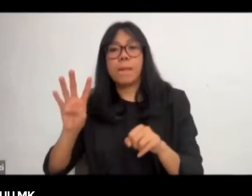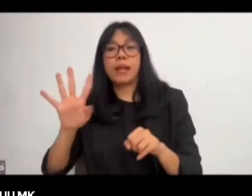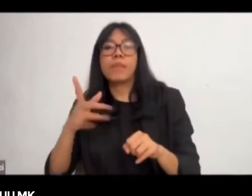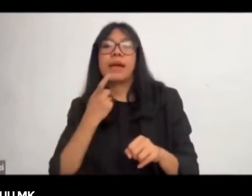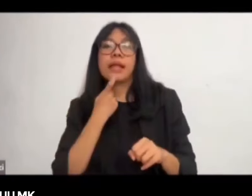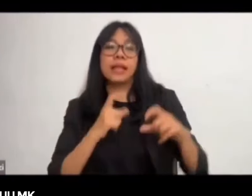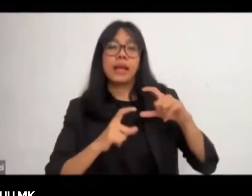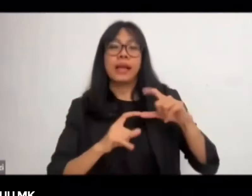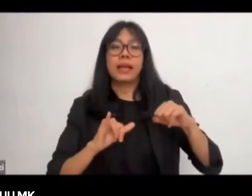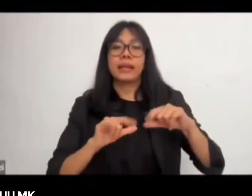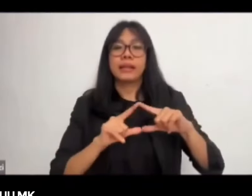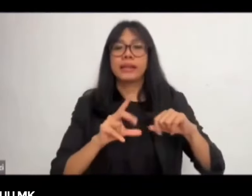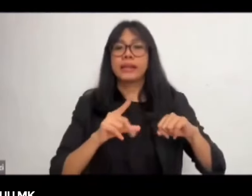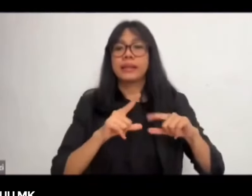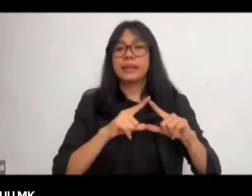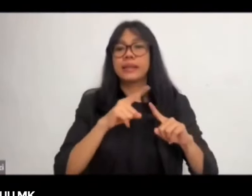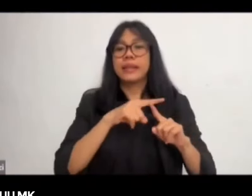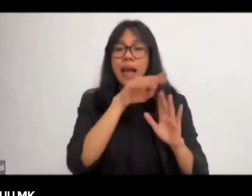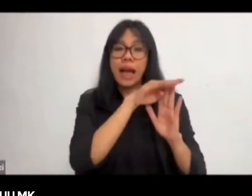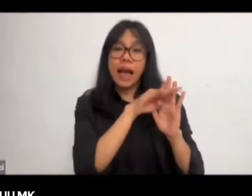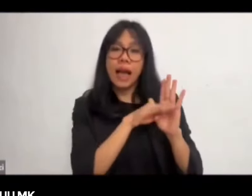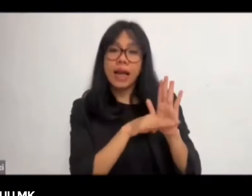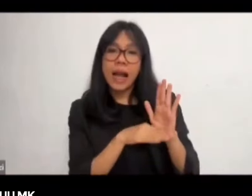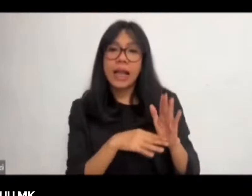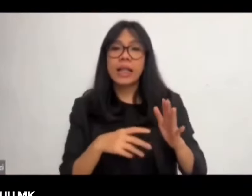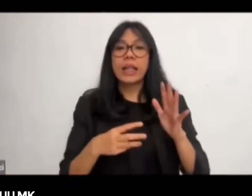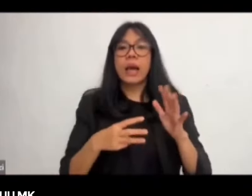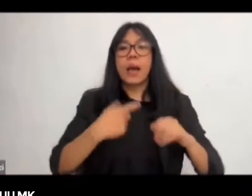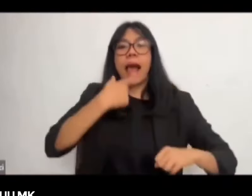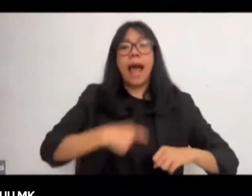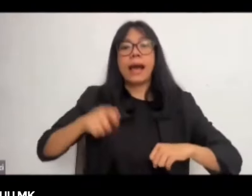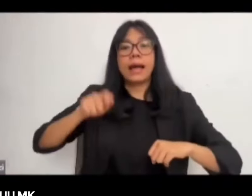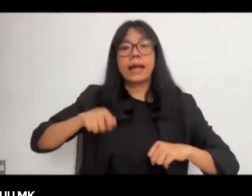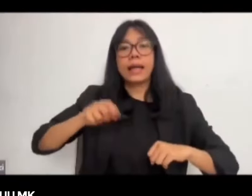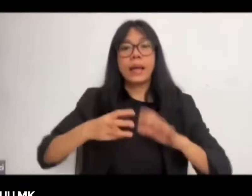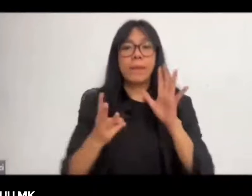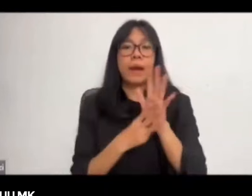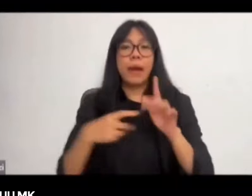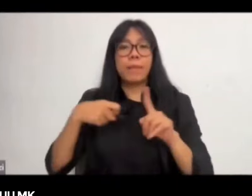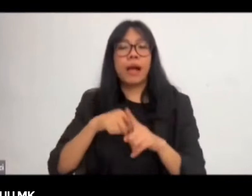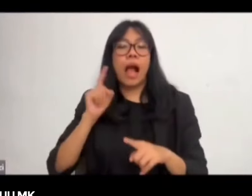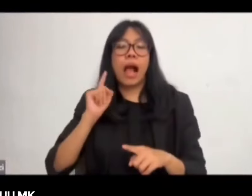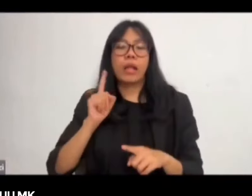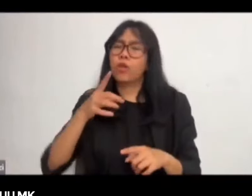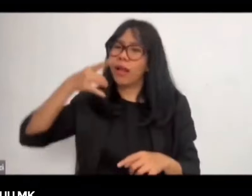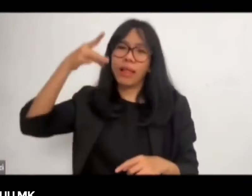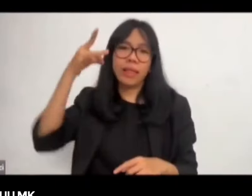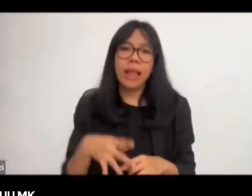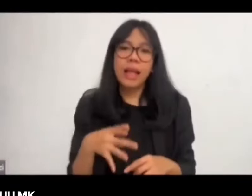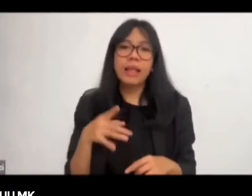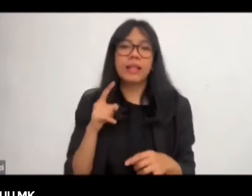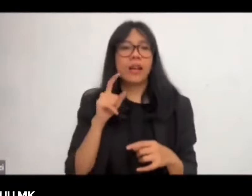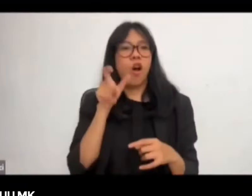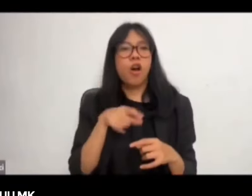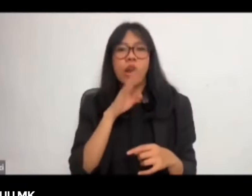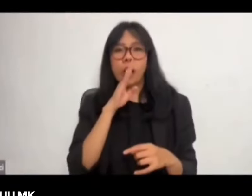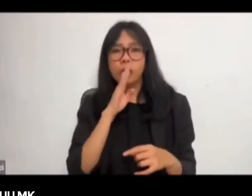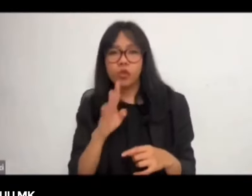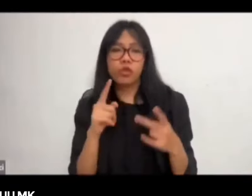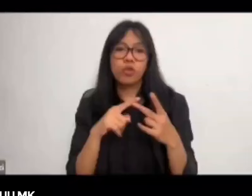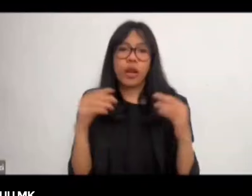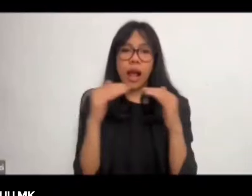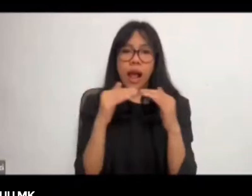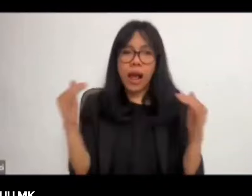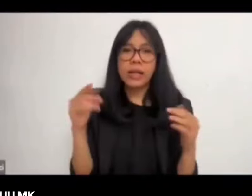Orang yang mesti jujur, tidak tercela, adil, negarawan yang menguasai konstitusi dan ketatanegaraan, serta tidak boleh merangkap sebagai